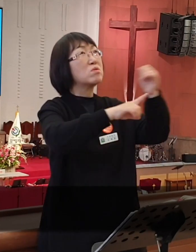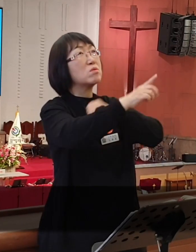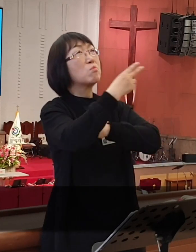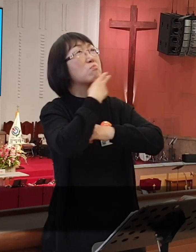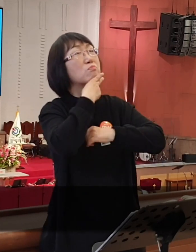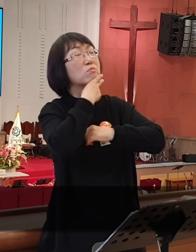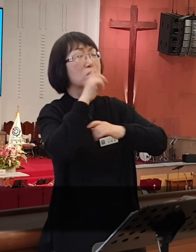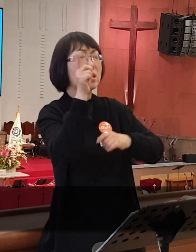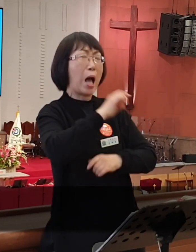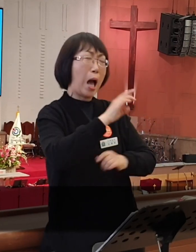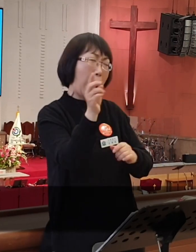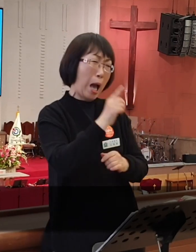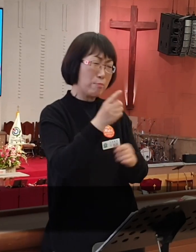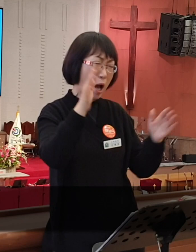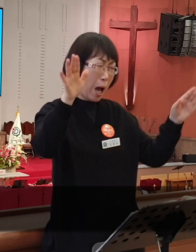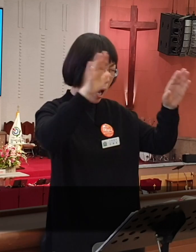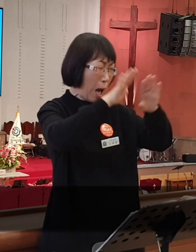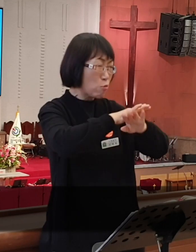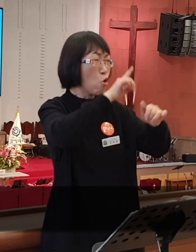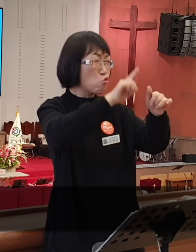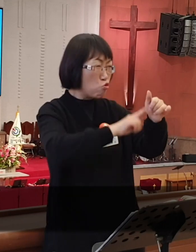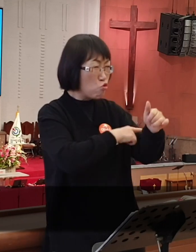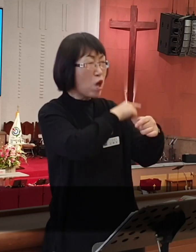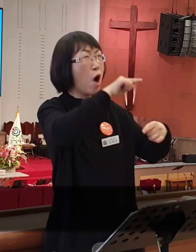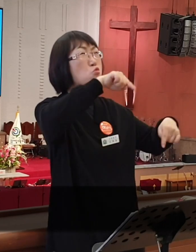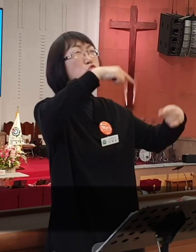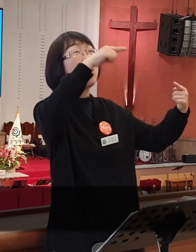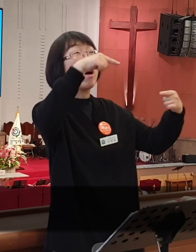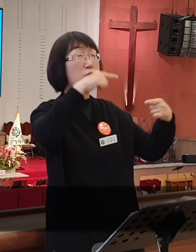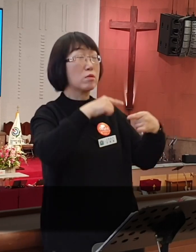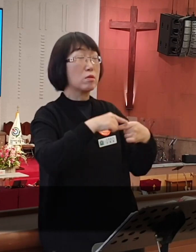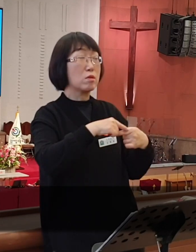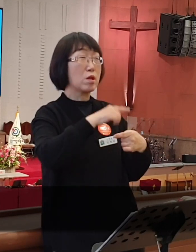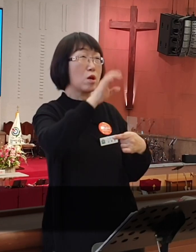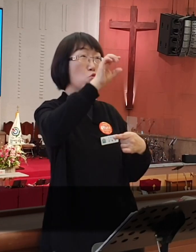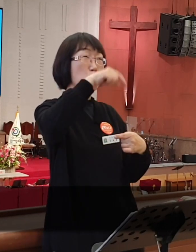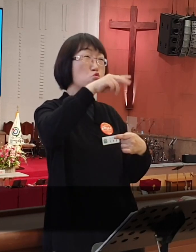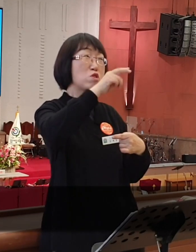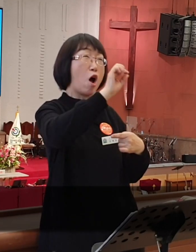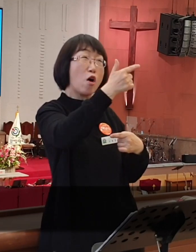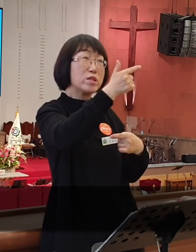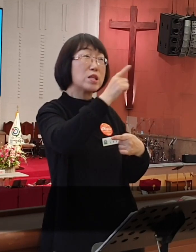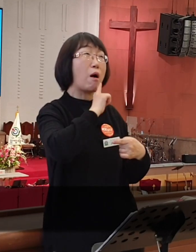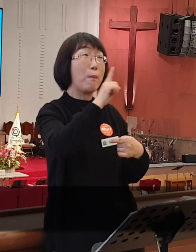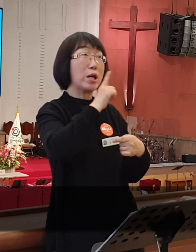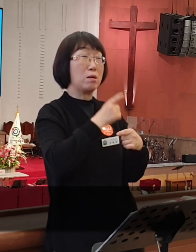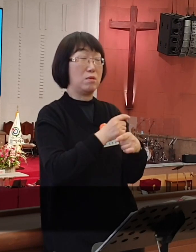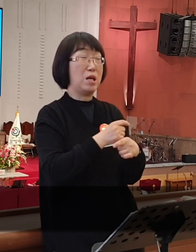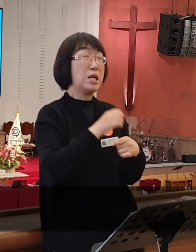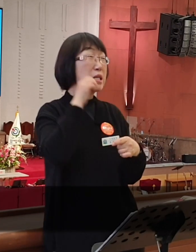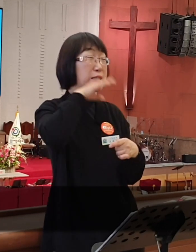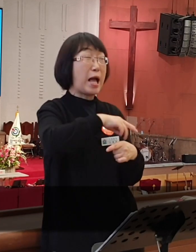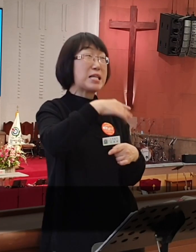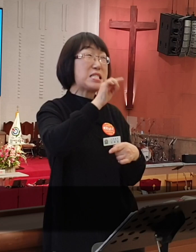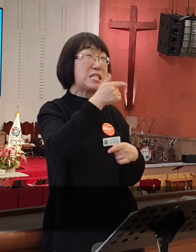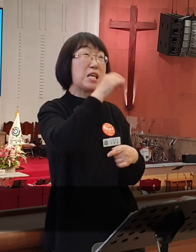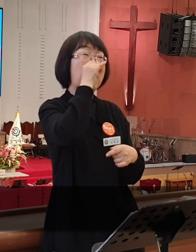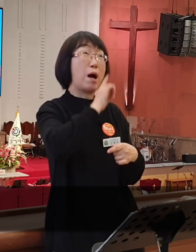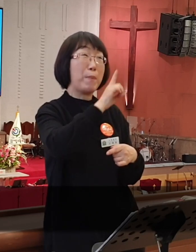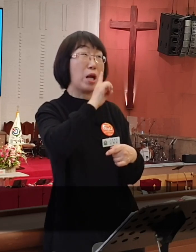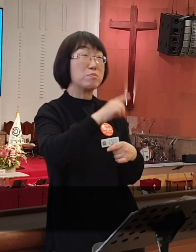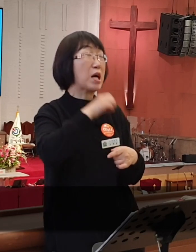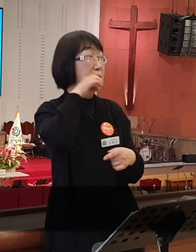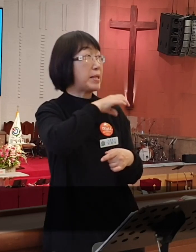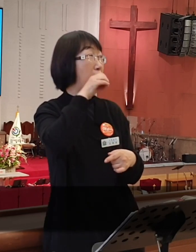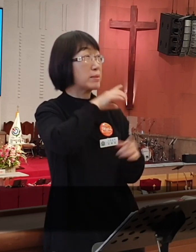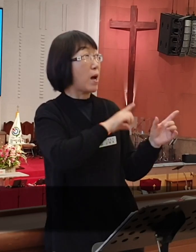없어요. 그냥 세상은 암흑이에요. 우연이에요. 우연이라는 이름의 신이 있다면 그건 우연일 뿐이라고 말해요. 그러면서 그냥